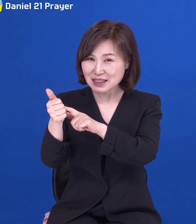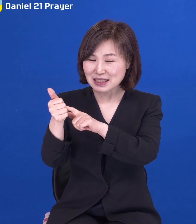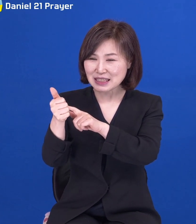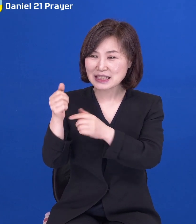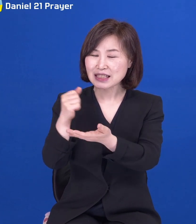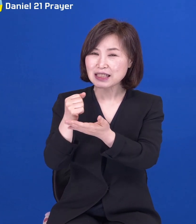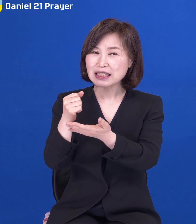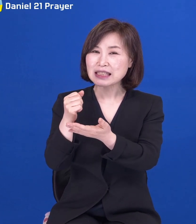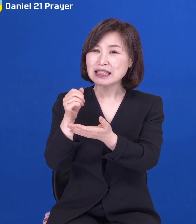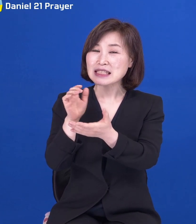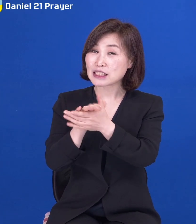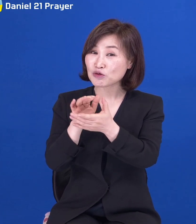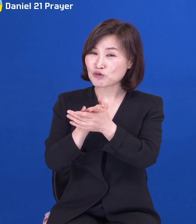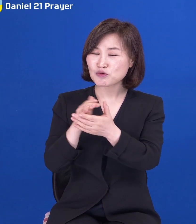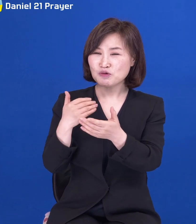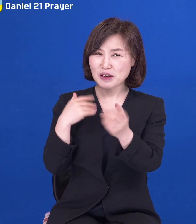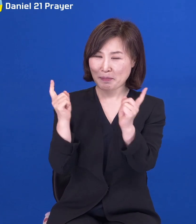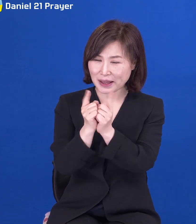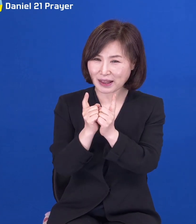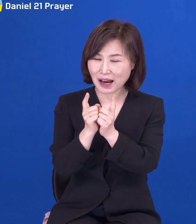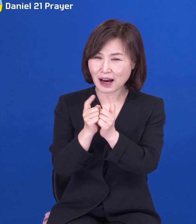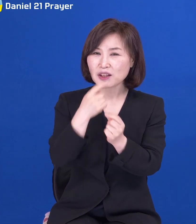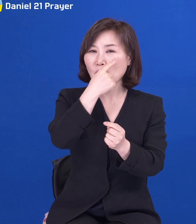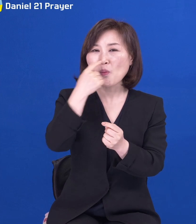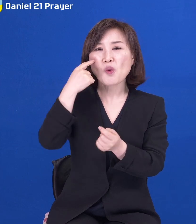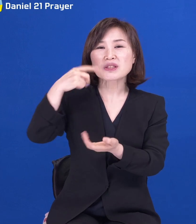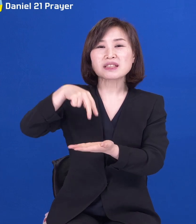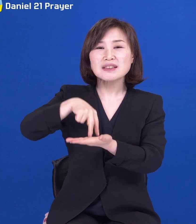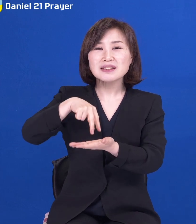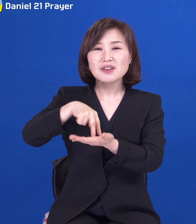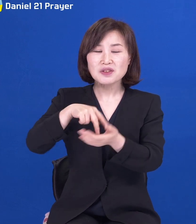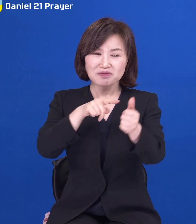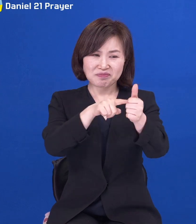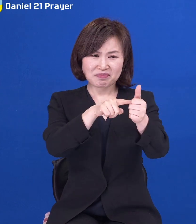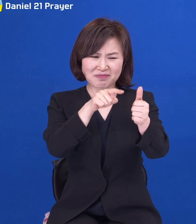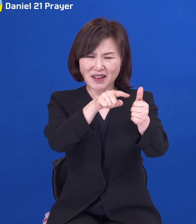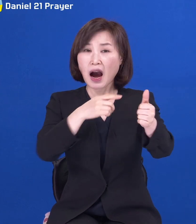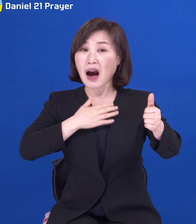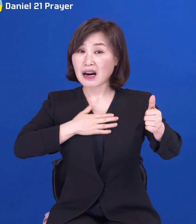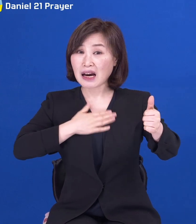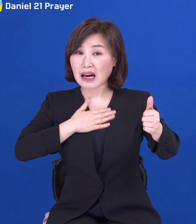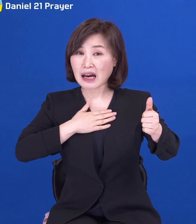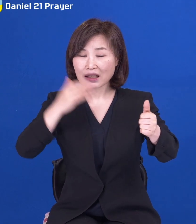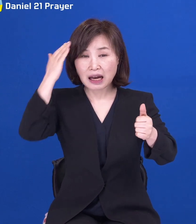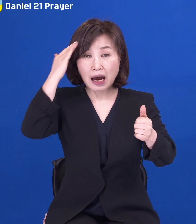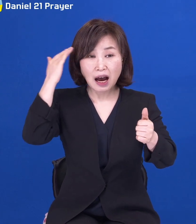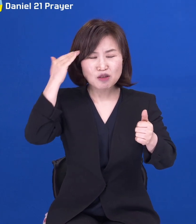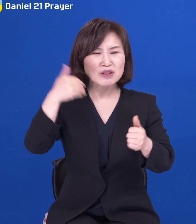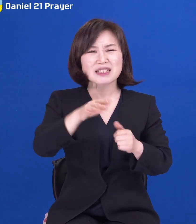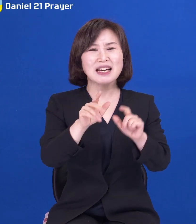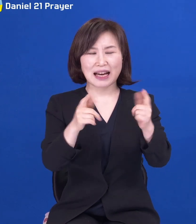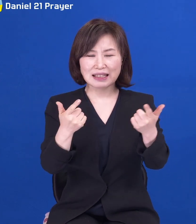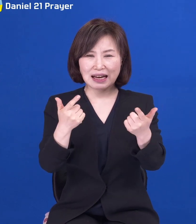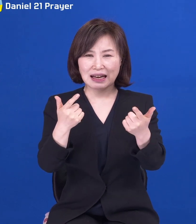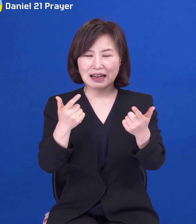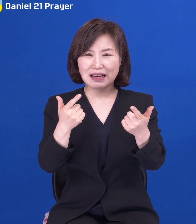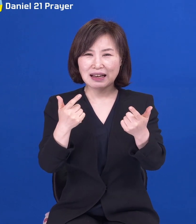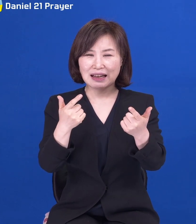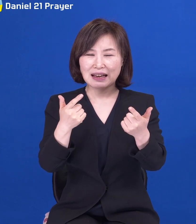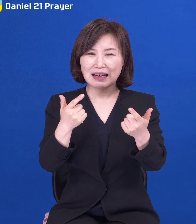결국은 보증을 섰어요. 그 보이브 기어들 앞에서 야는 내가 아는데 야는 이 남조선이 갈 애가 아니다. 어릴 때부터